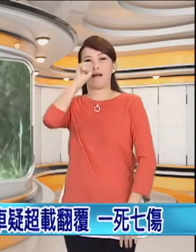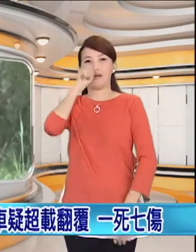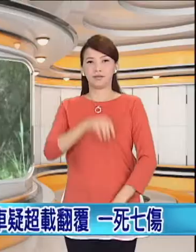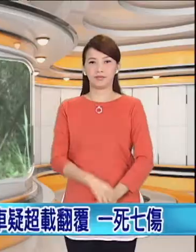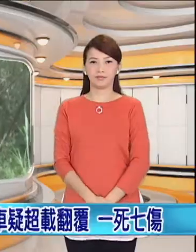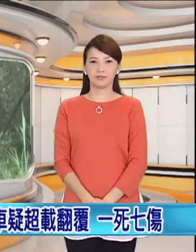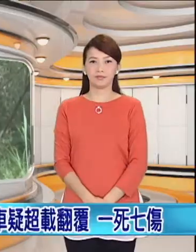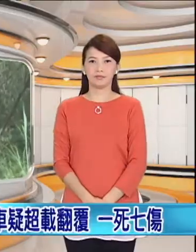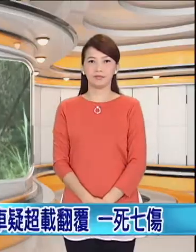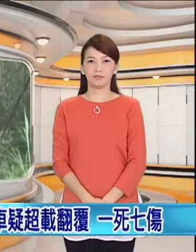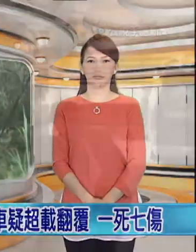现。